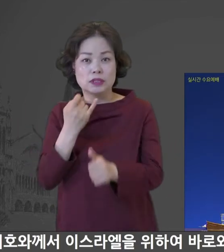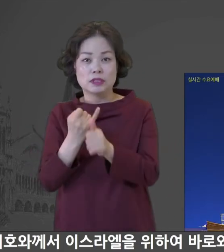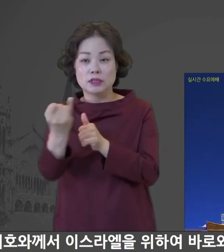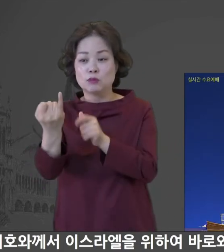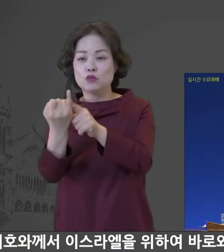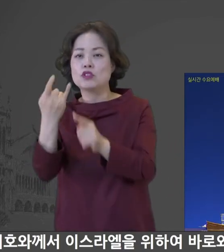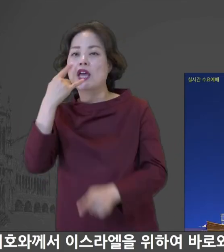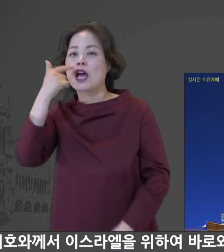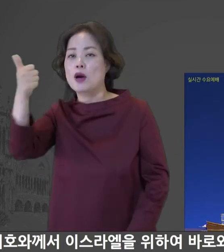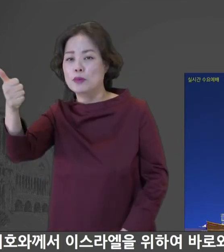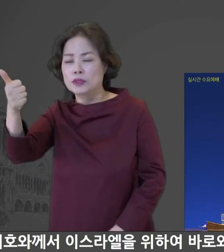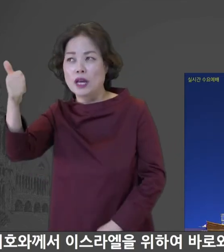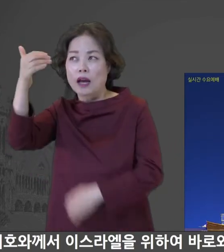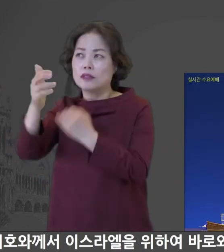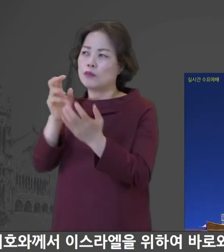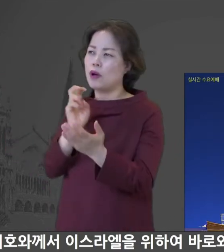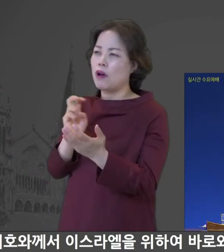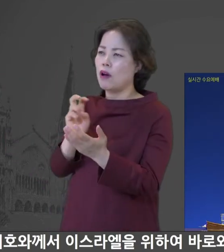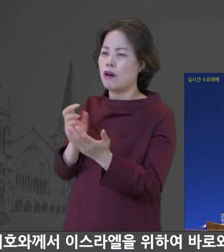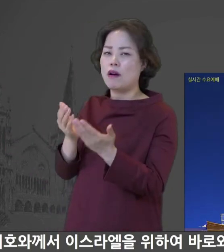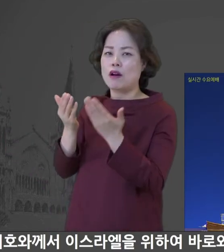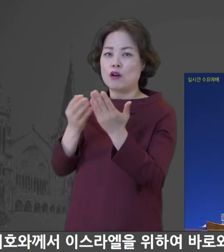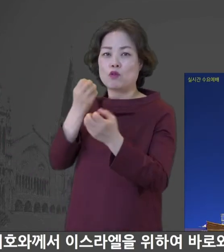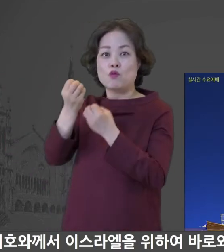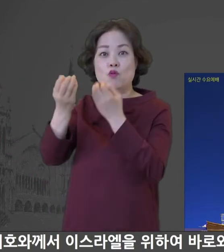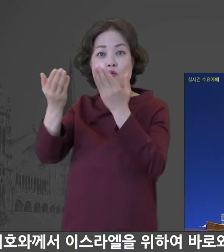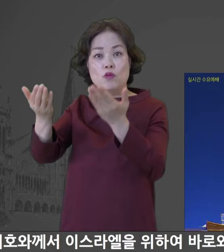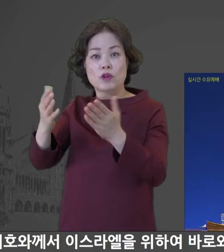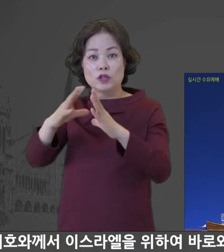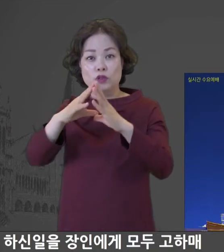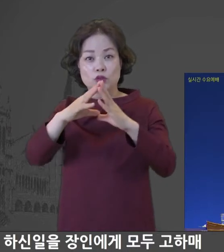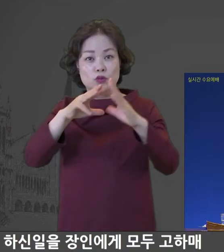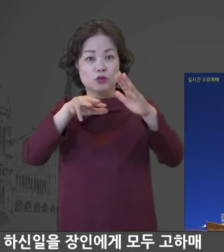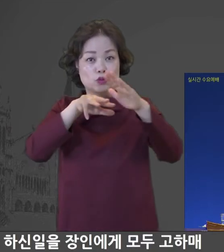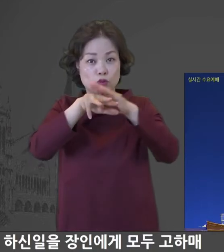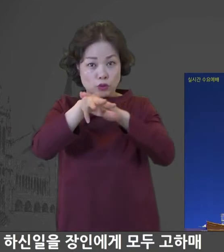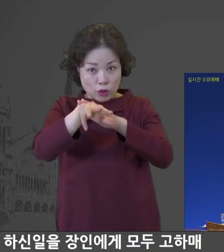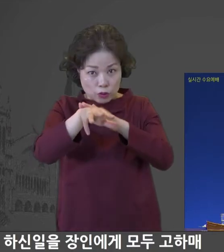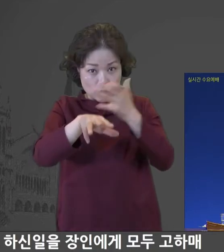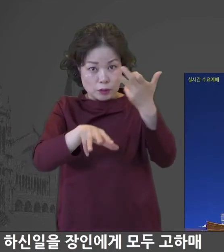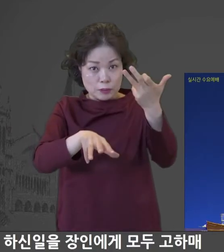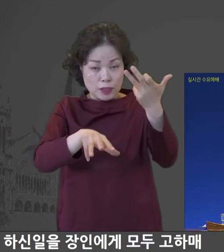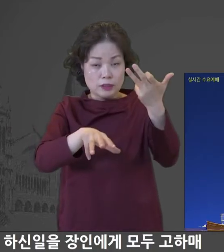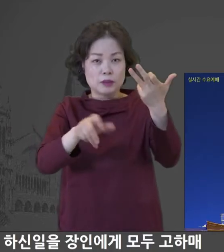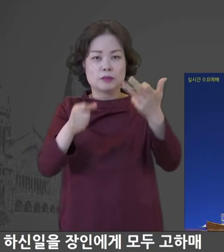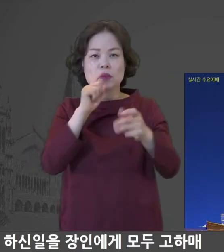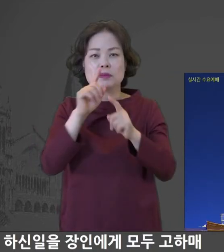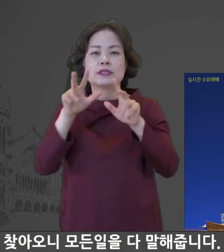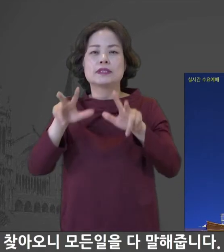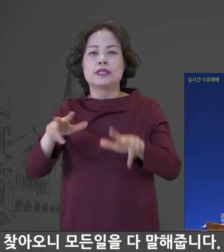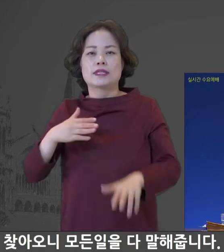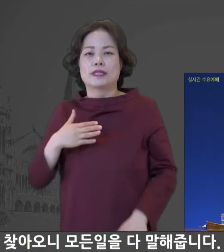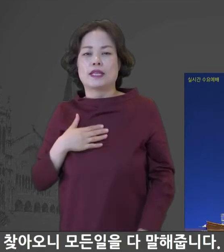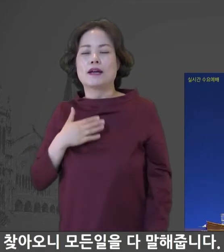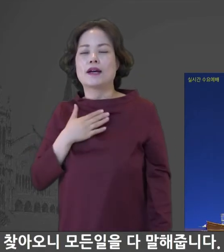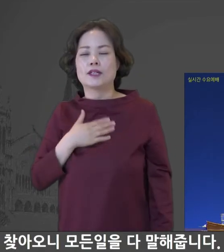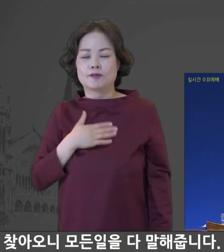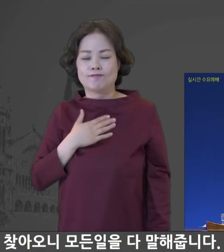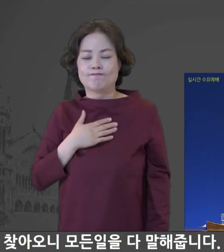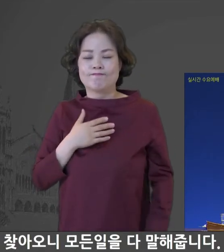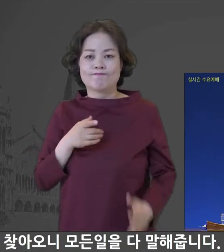이드로는 하나님을 찬송하면서 이렇게 고백합니다. 출애굽기 18장 11절에 이제 내가